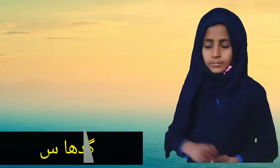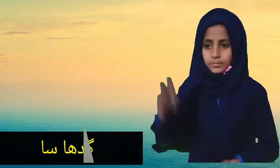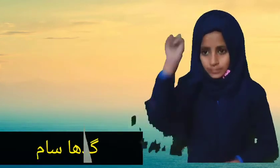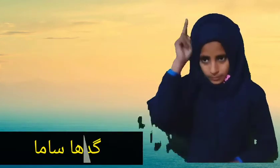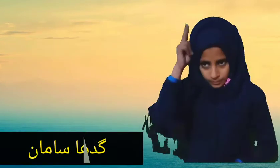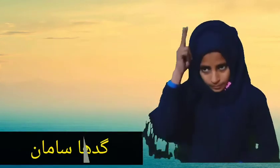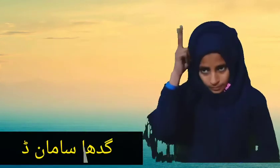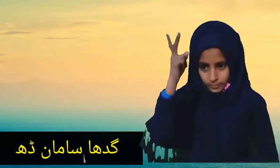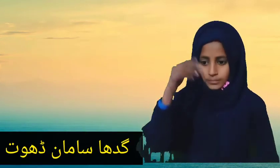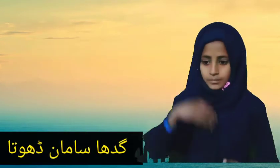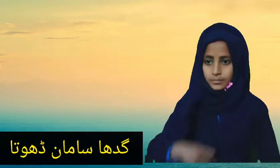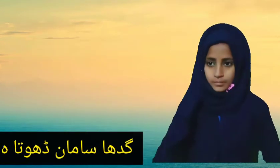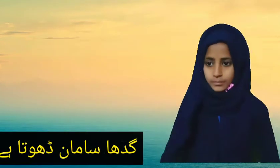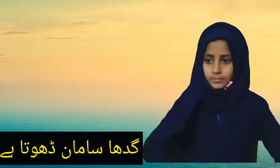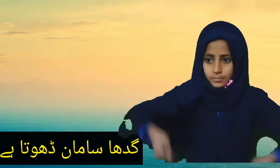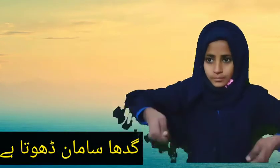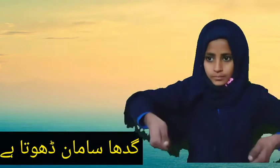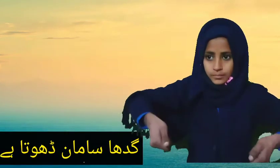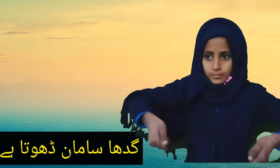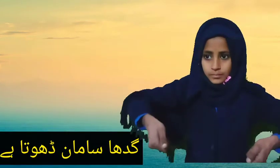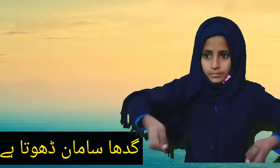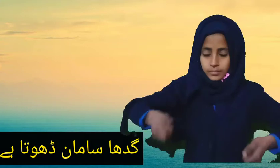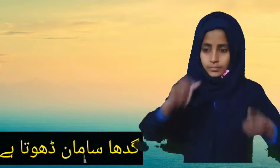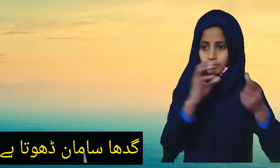गधा सामान ढोता